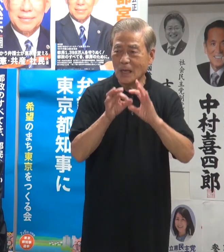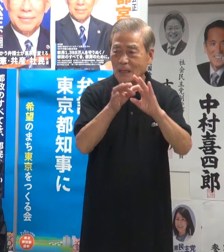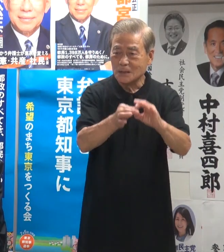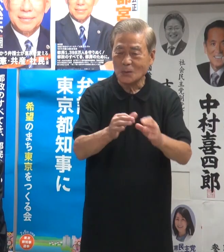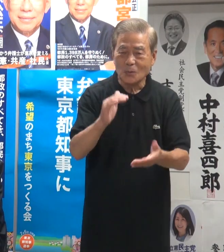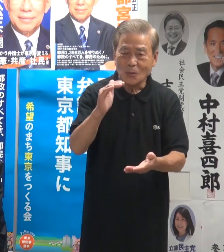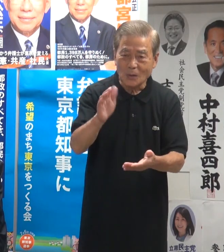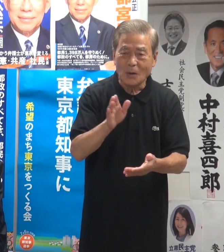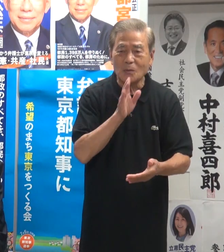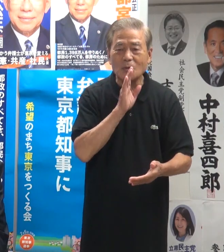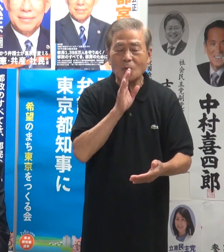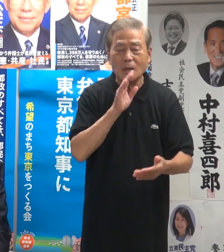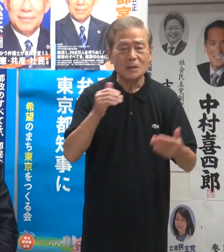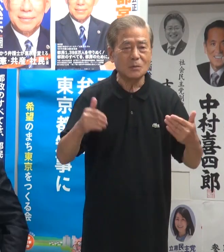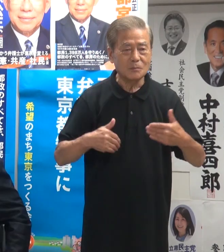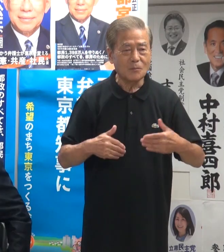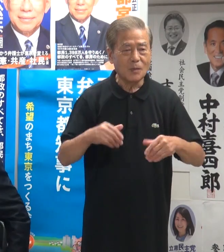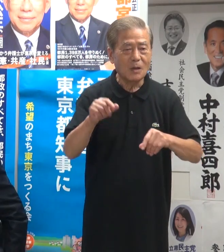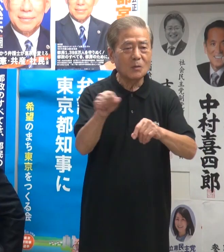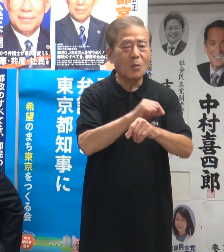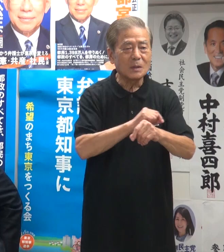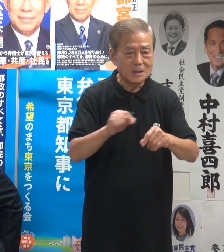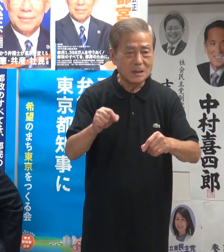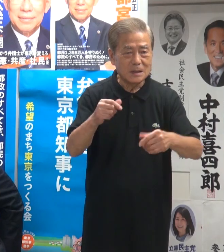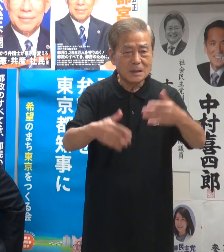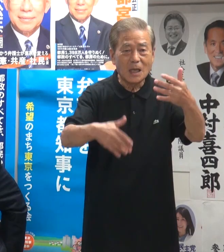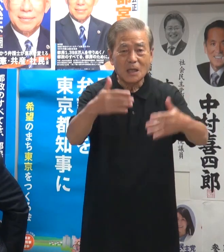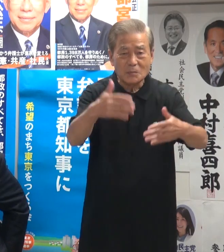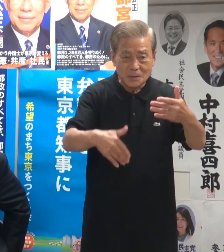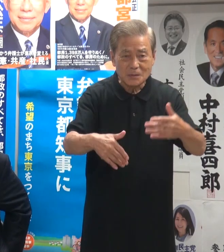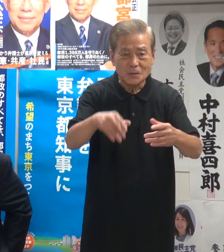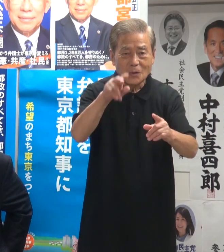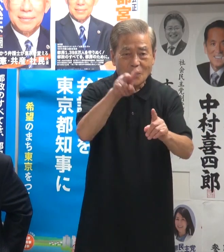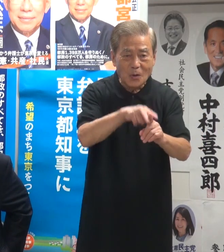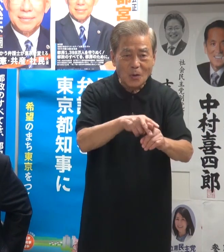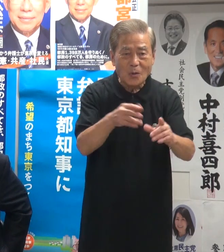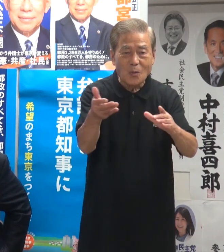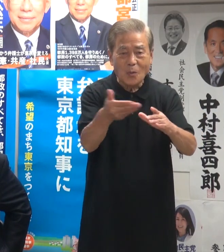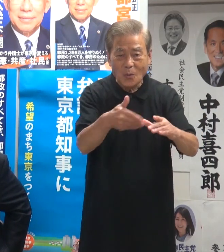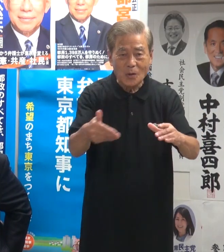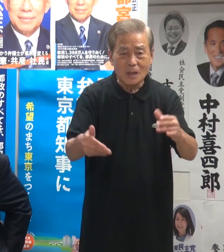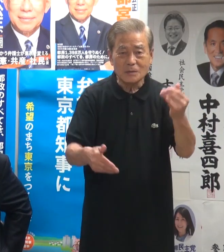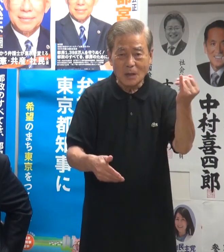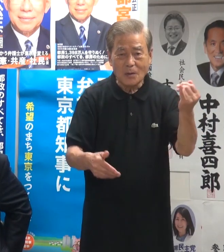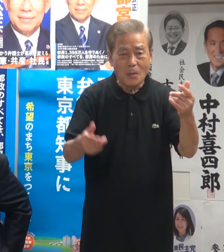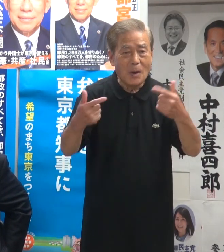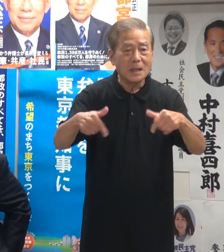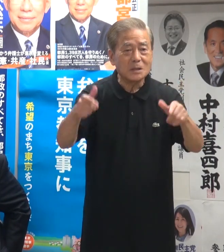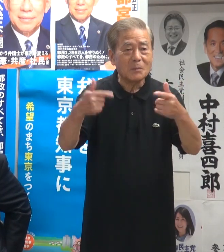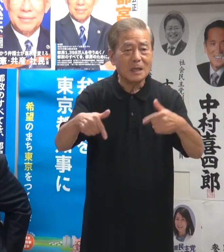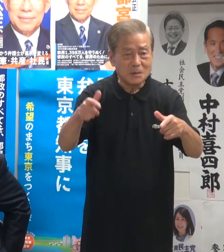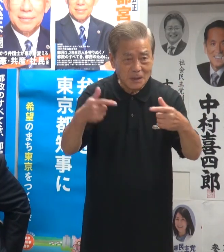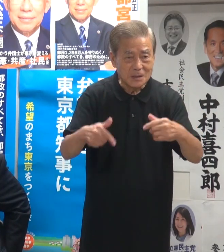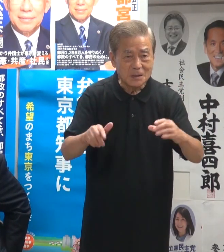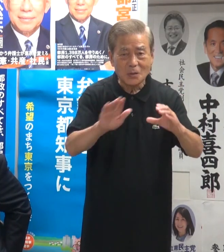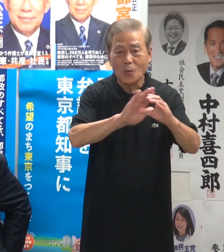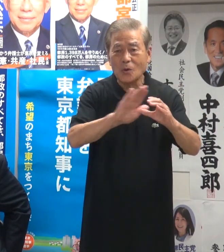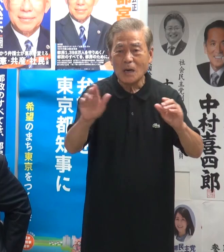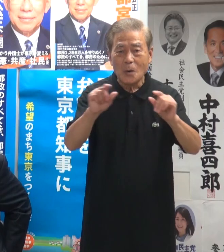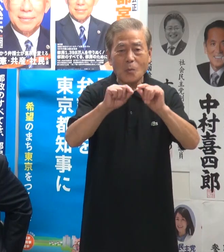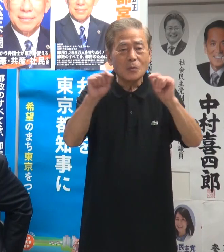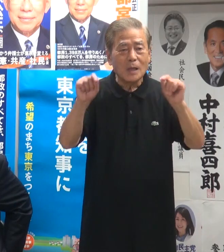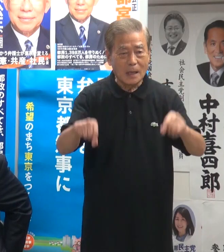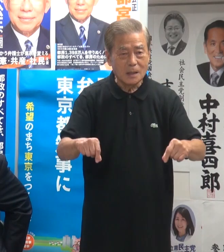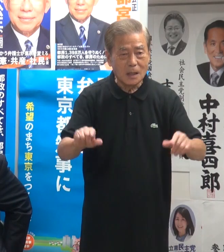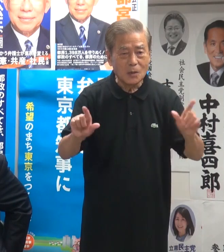ようなことですね。だから特に地上波の場合は小池さんは連日会見で出てると、それは現職の行為だというのにしても